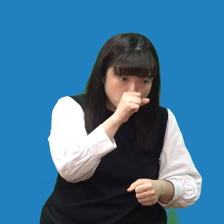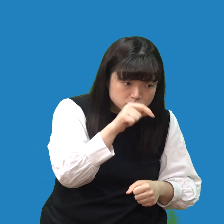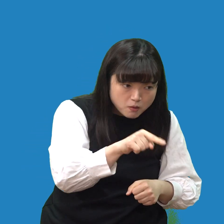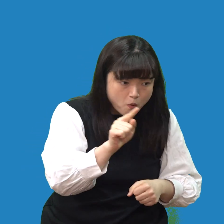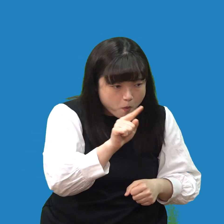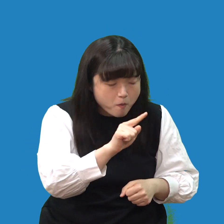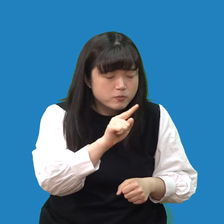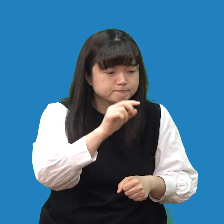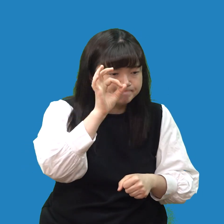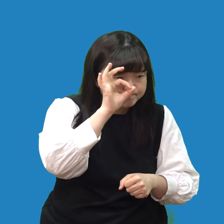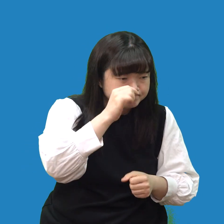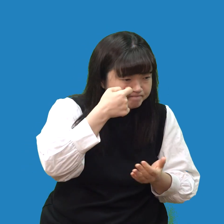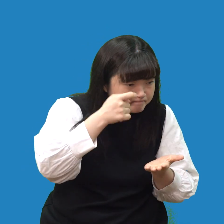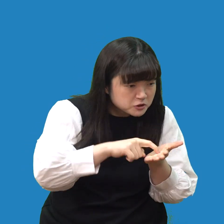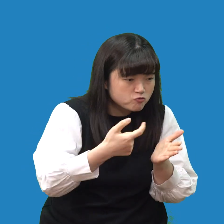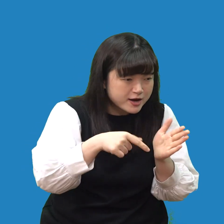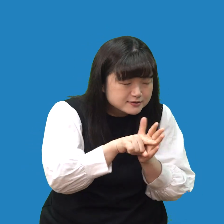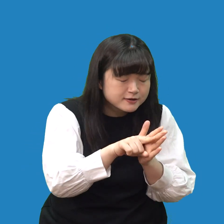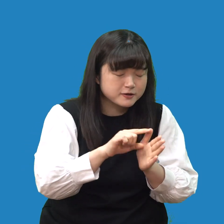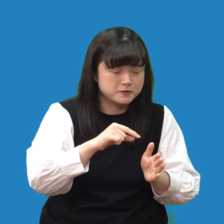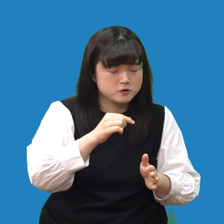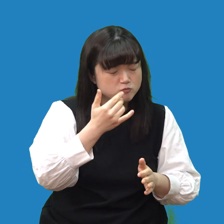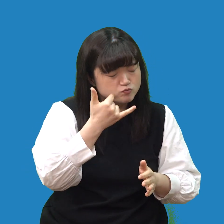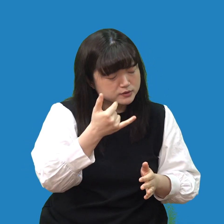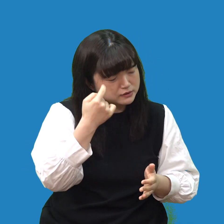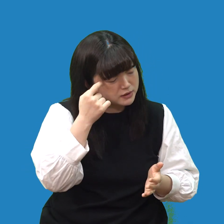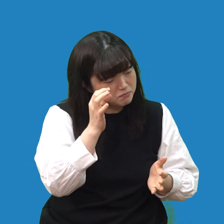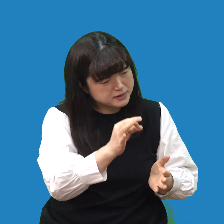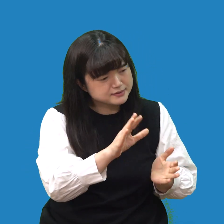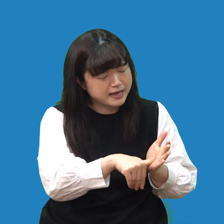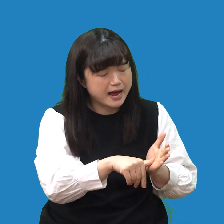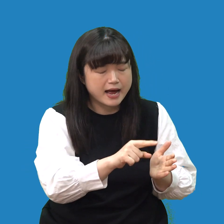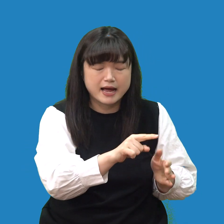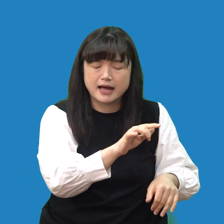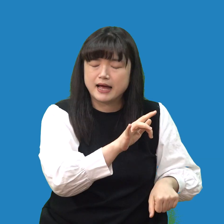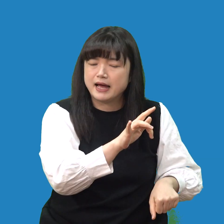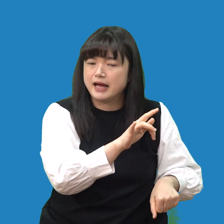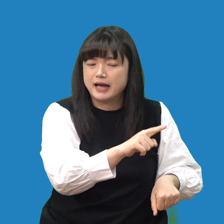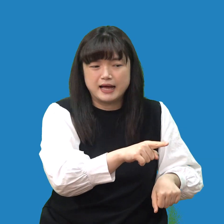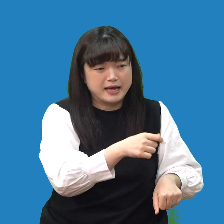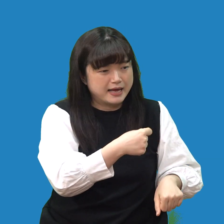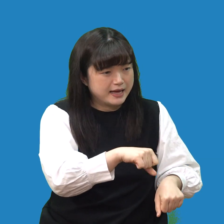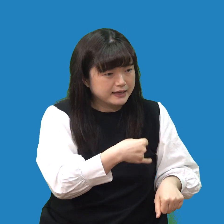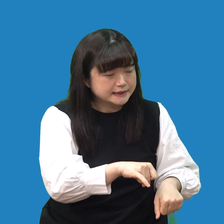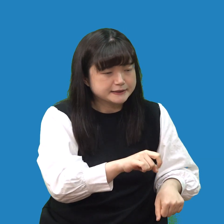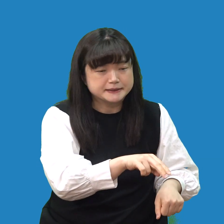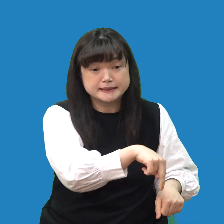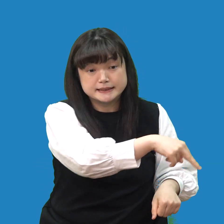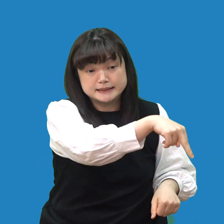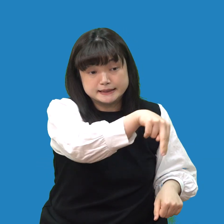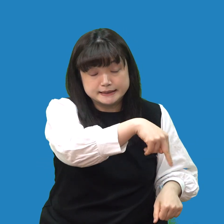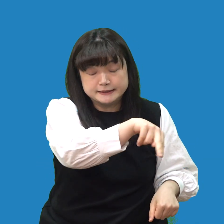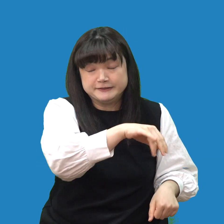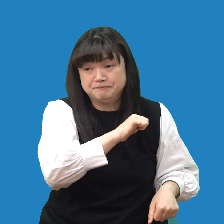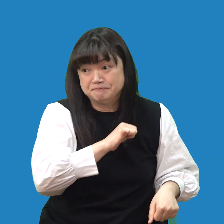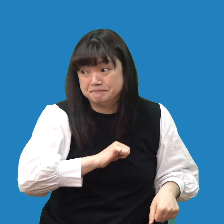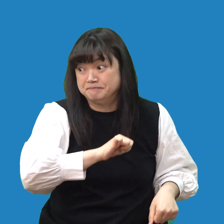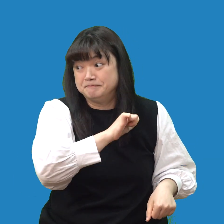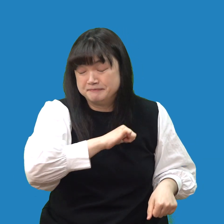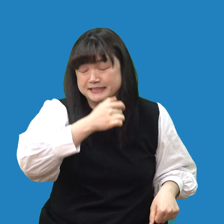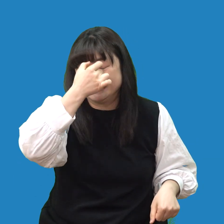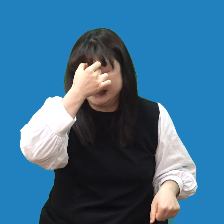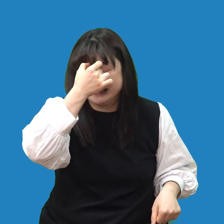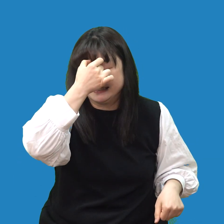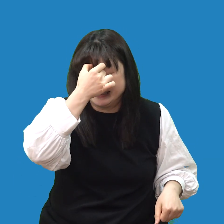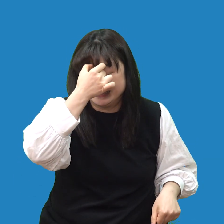찾아주기 위해서 이 부모된 자기가 보기에는 자꾸 이제 쓸데없는 뻘짓을 하는 것 같아도 그래도 인내하고 기도하고